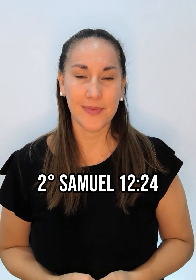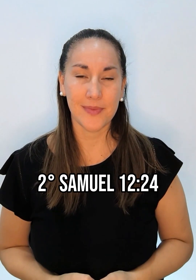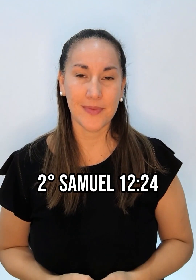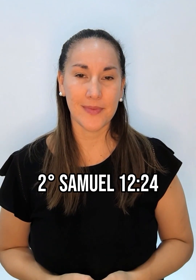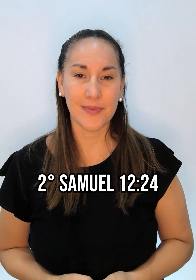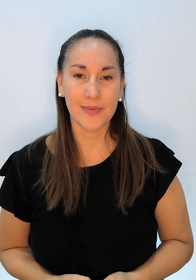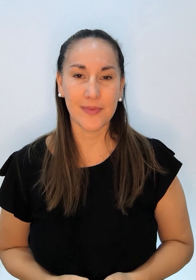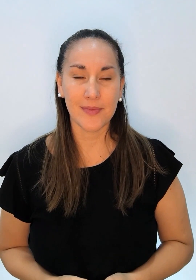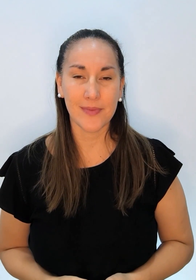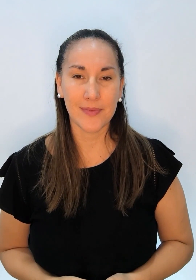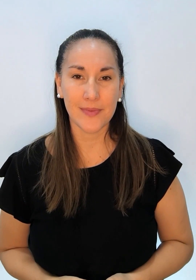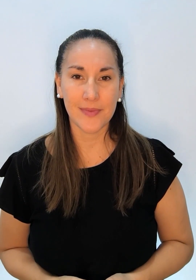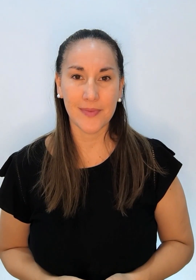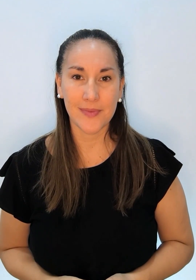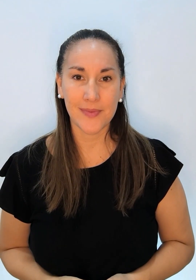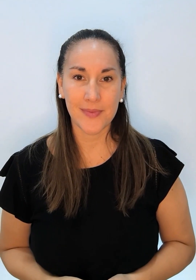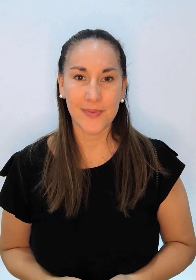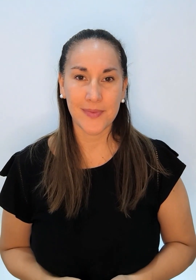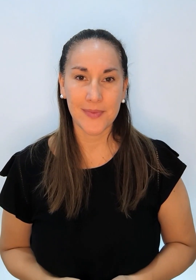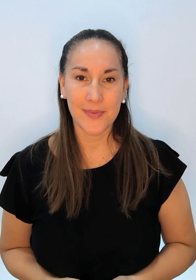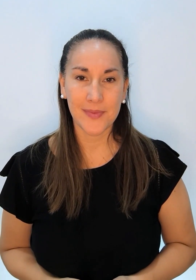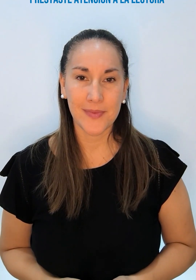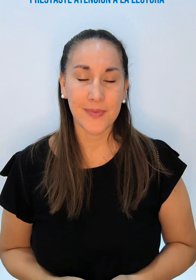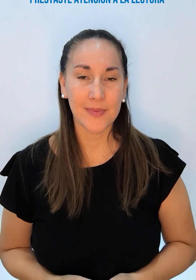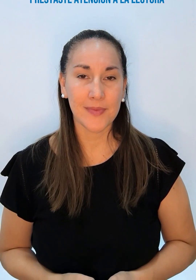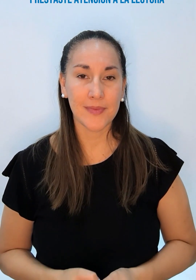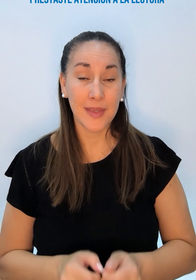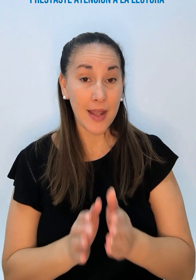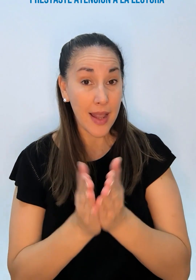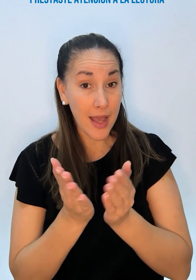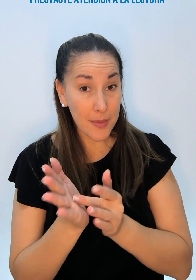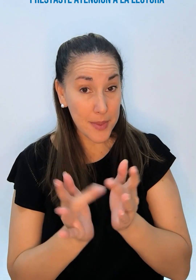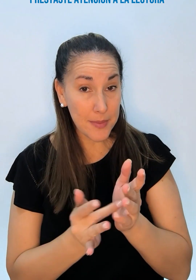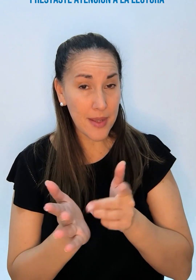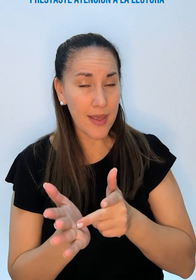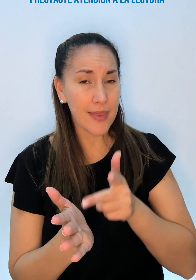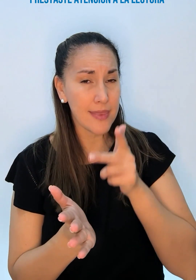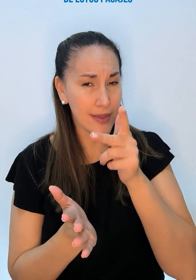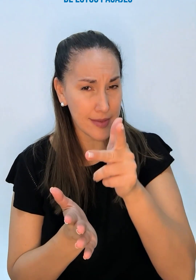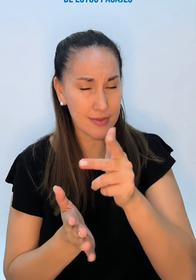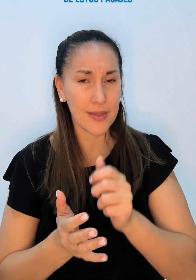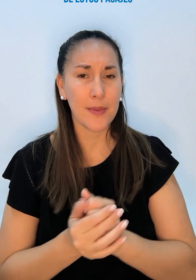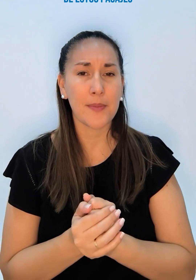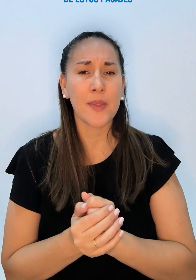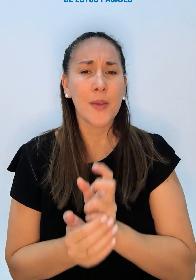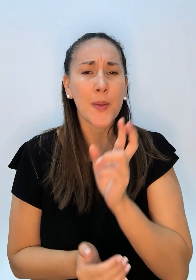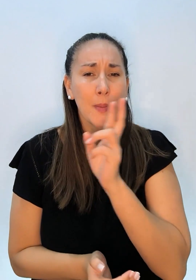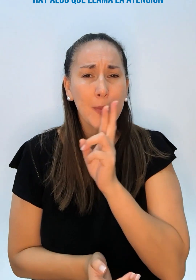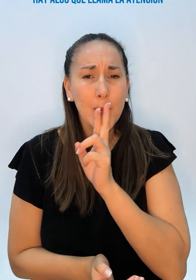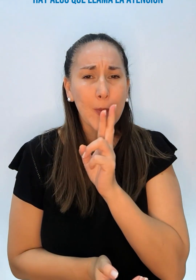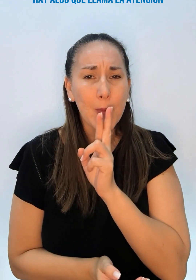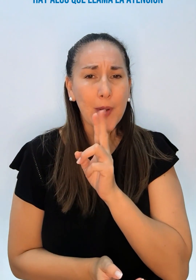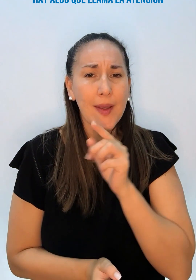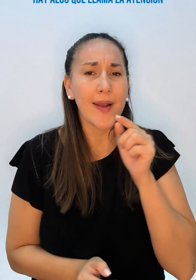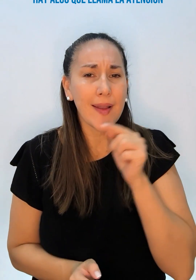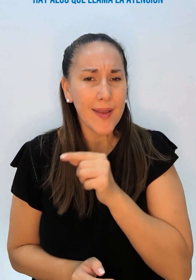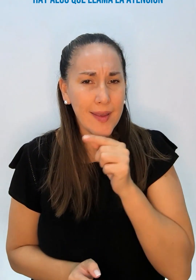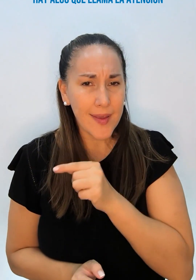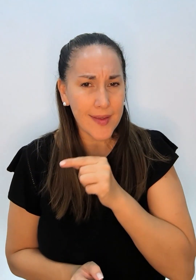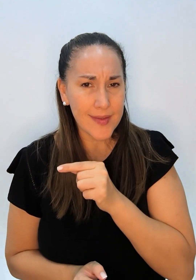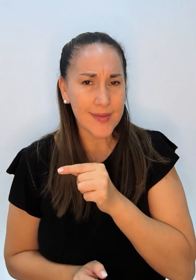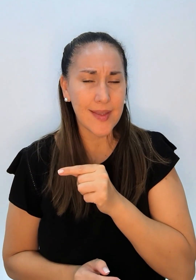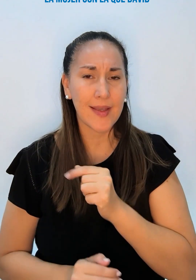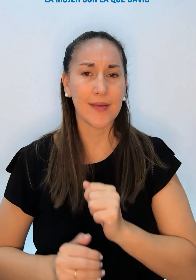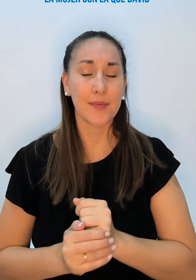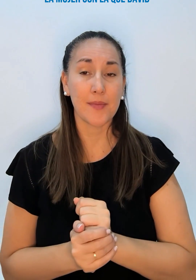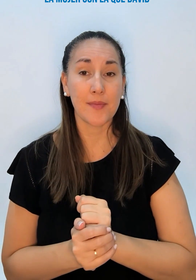capítulo 12, versículo 24. Ahora, si prestaste atención a la lectura de estos pasajes, hay algo que llama la